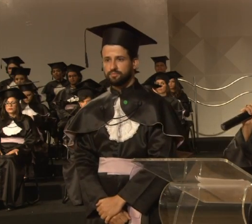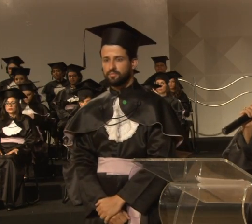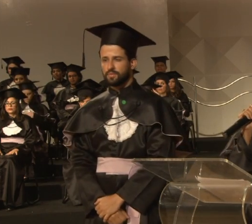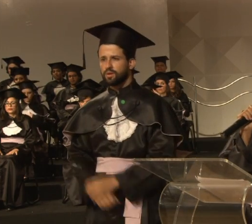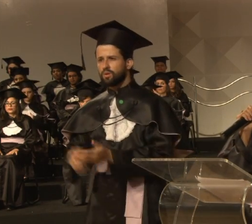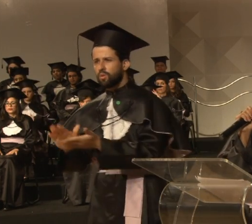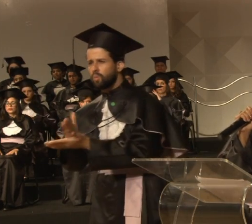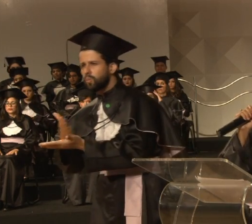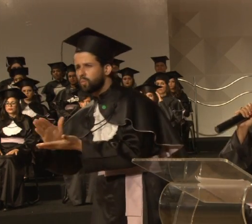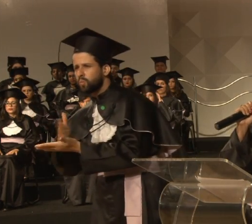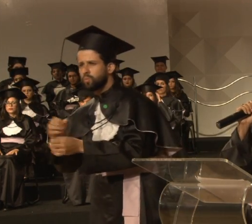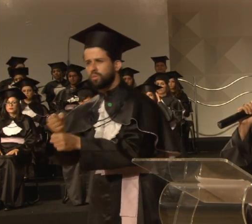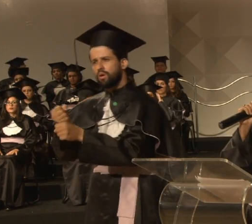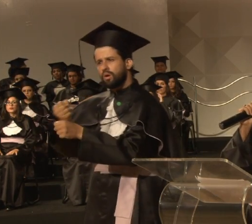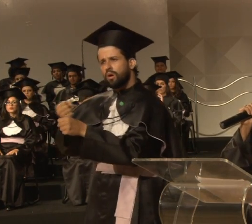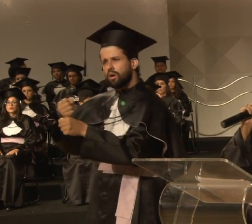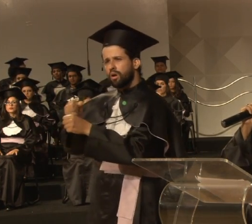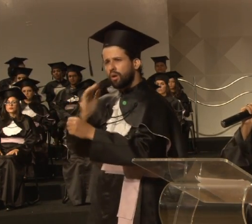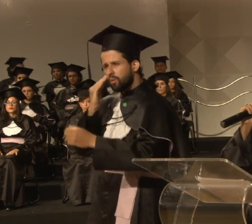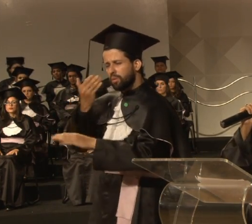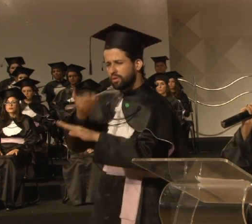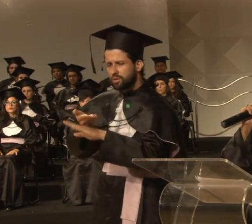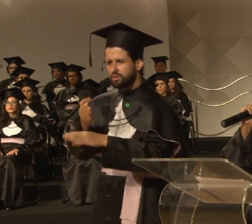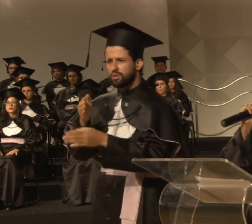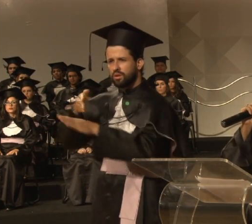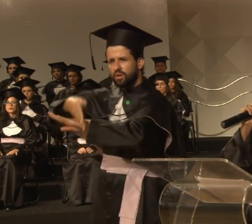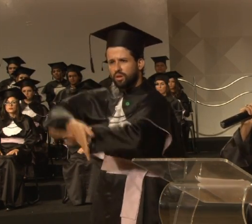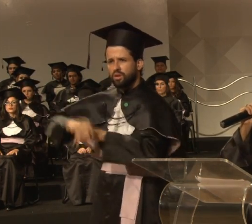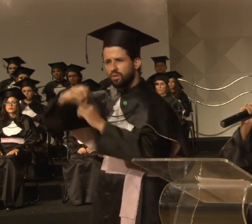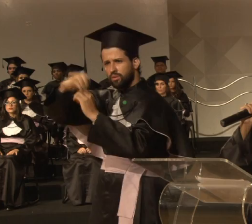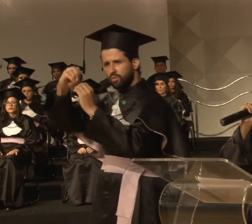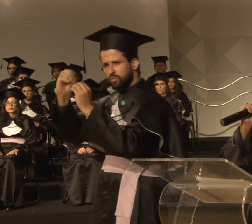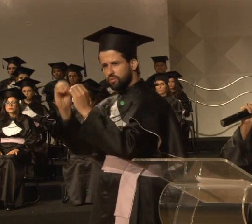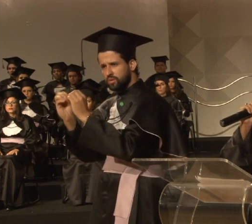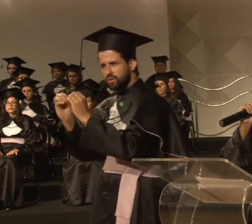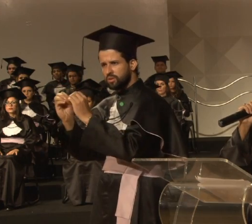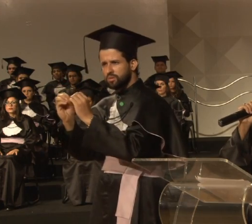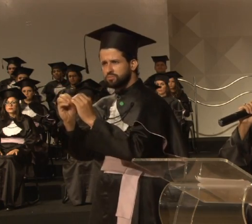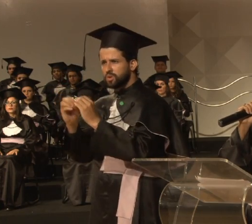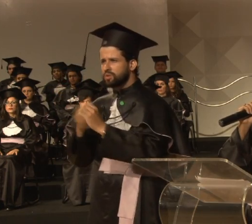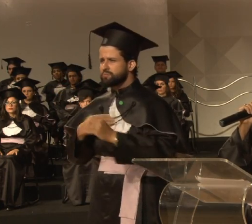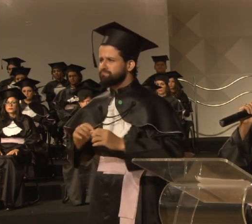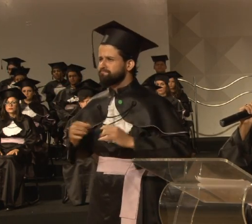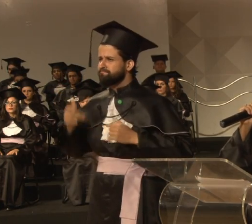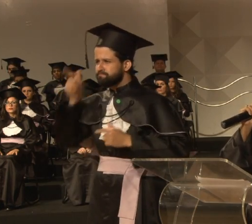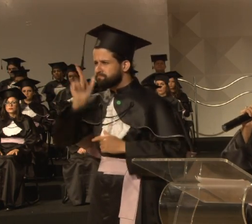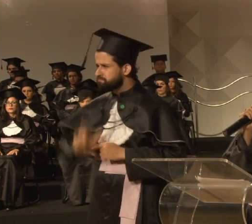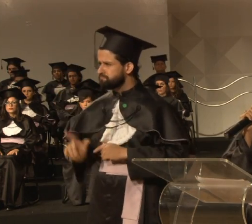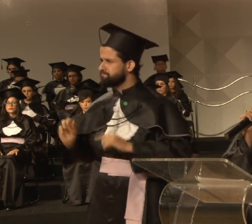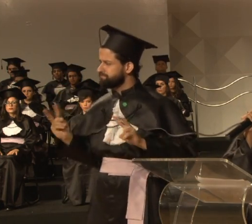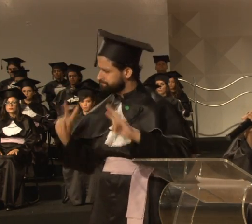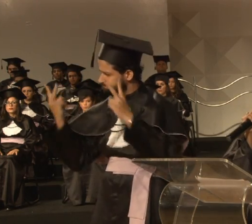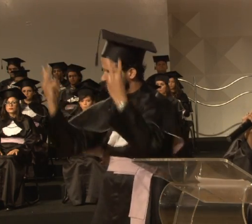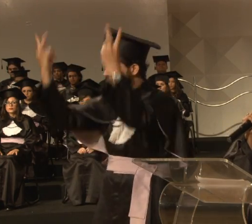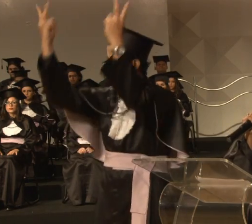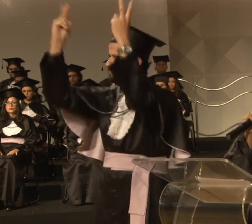Há alguns anos, acredito que entrar na Universidade Federal de Goiás foi uma grande conquista para todos nós.